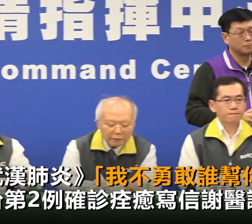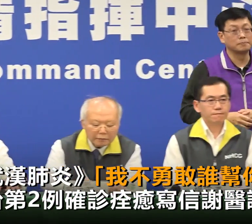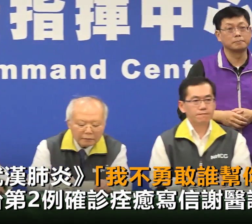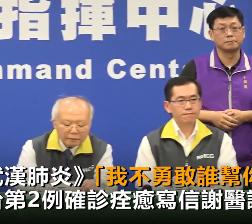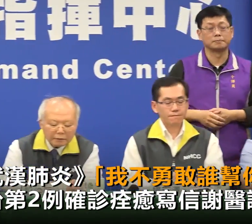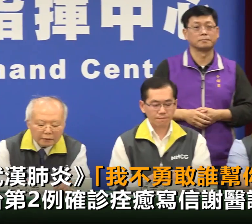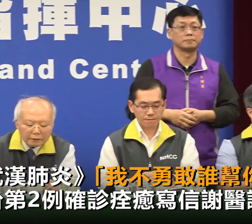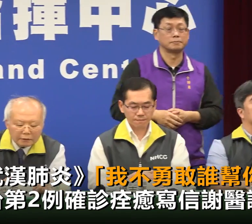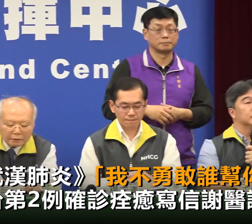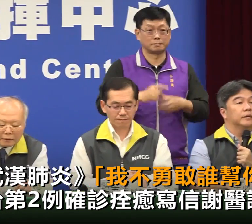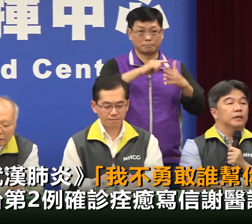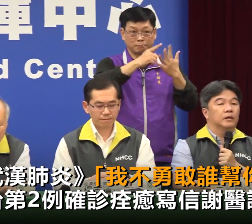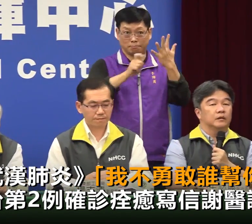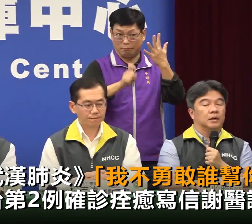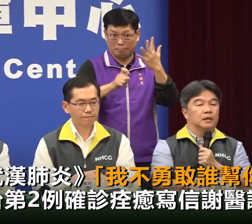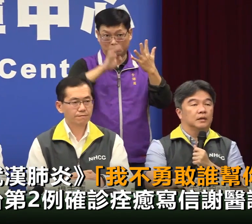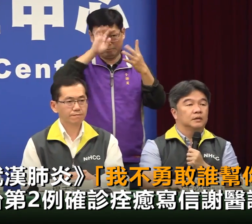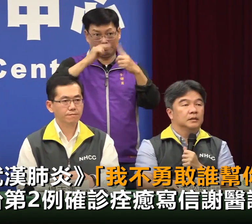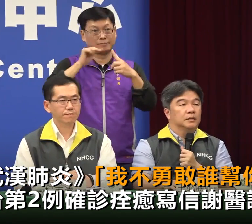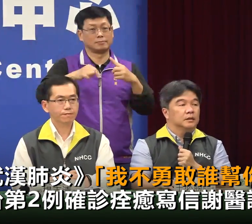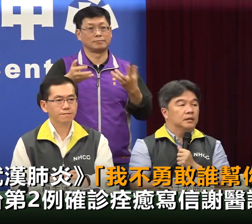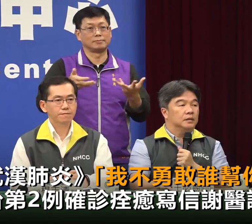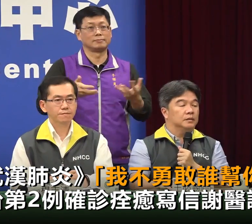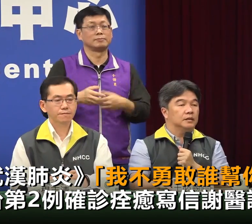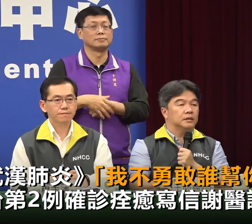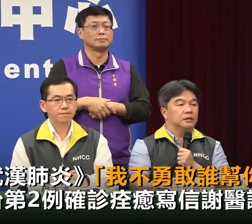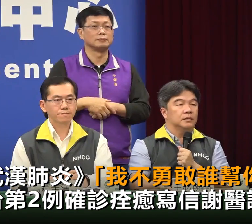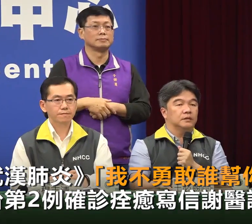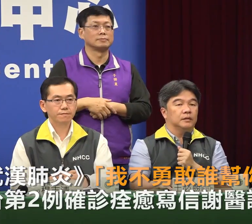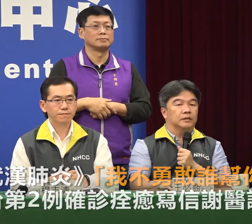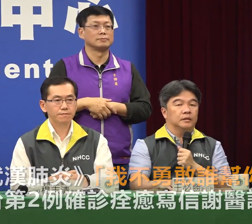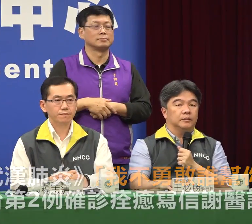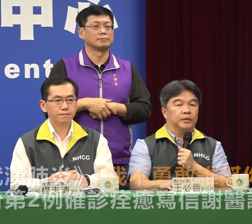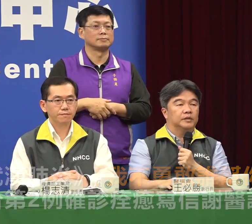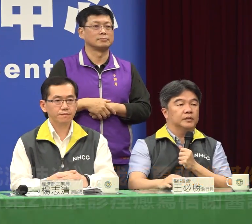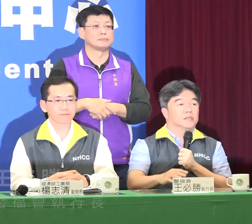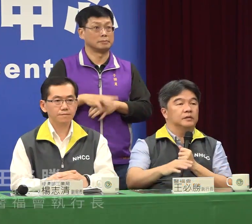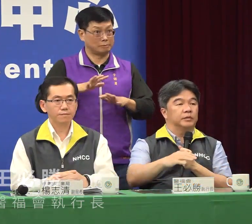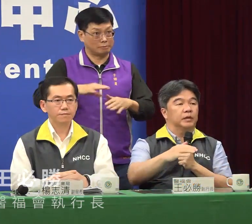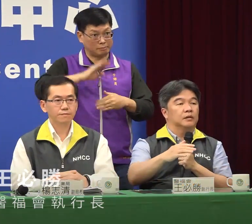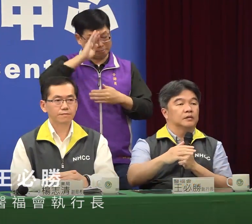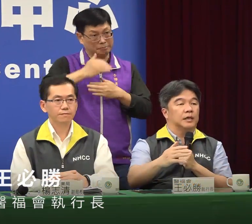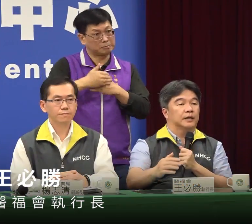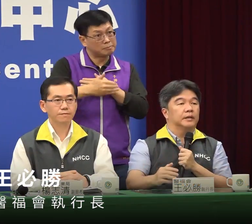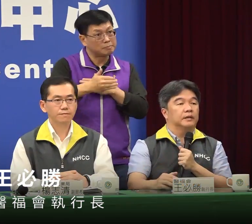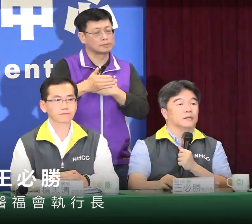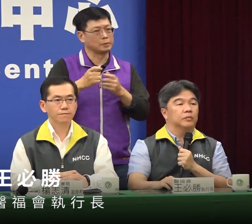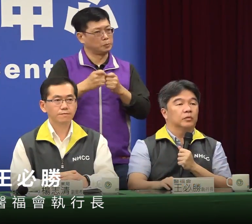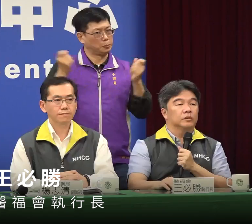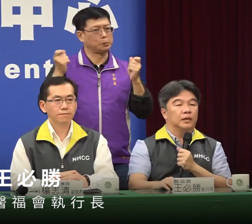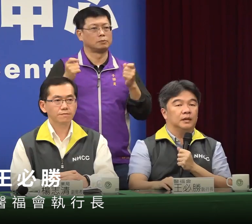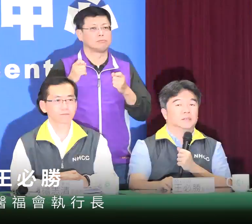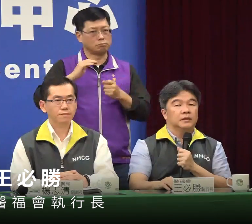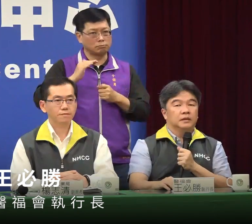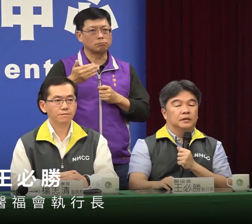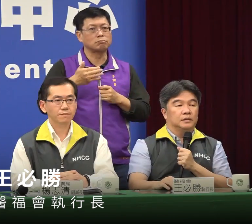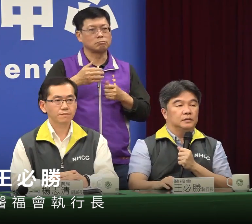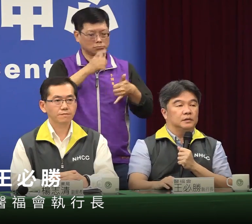有关于这个第十案的部分，好，那他的这个病程是比较长一点哈，不过